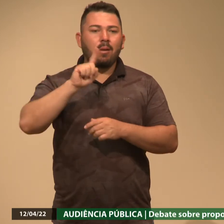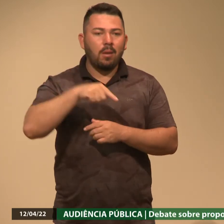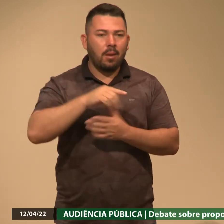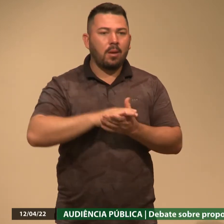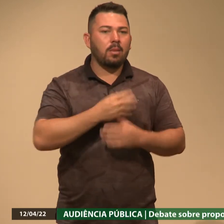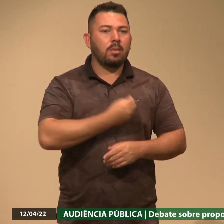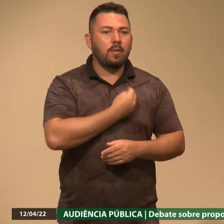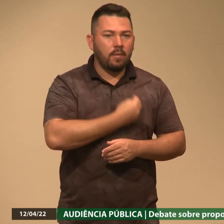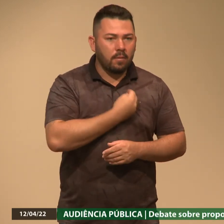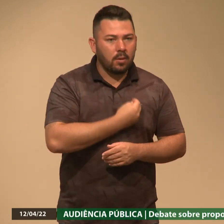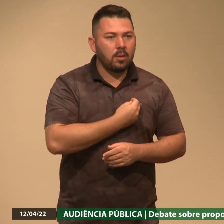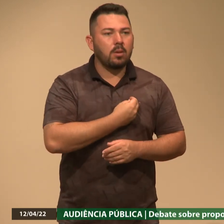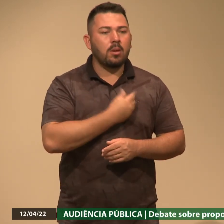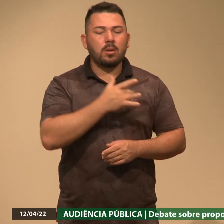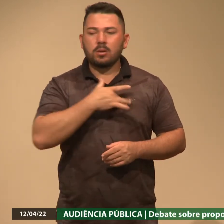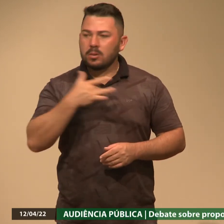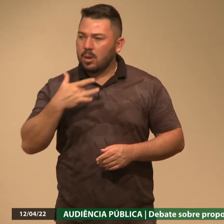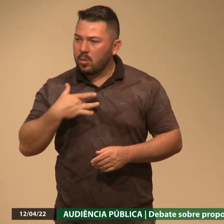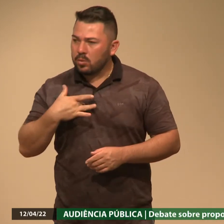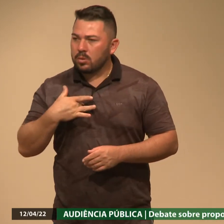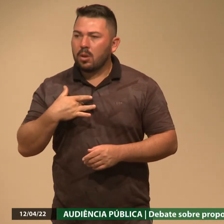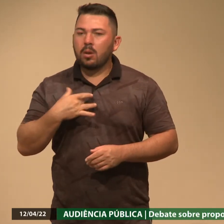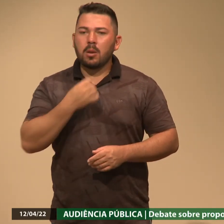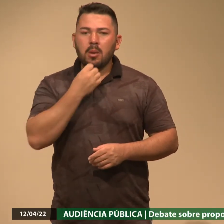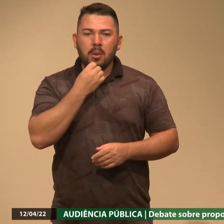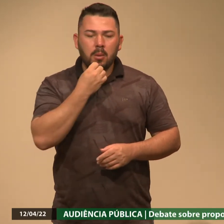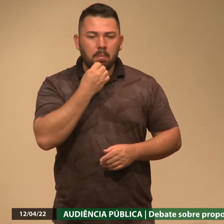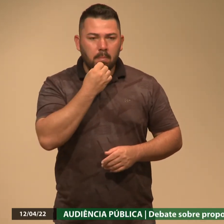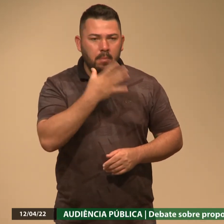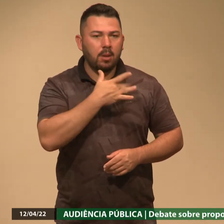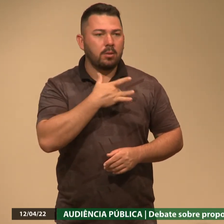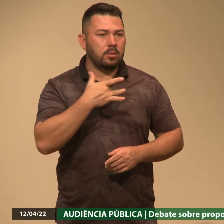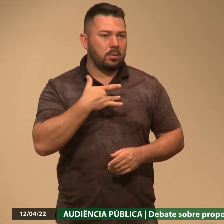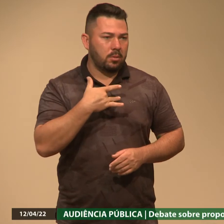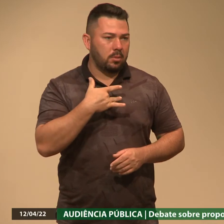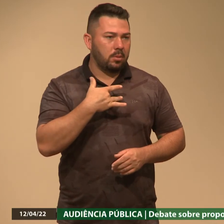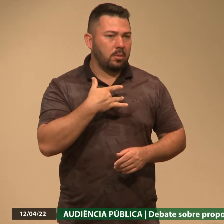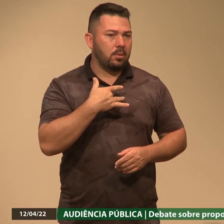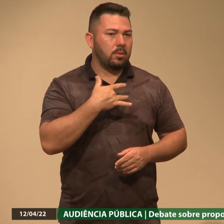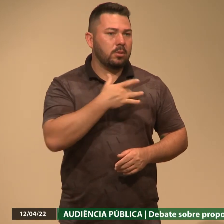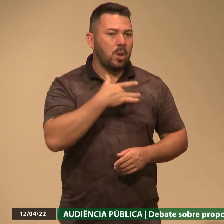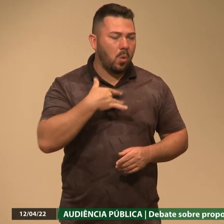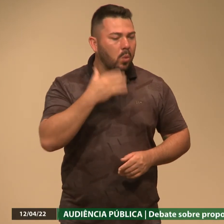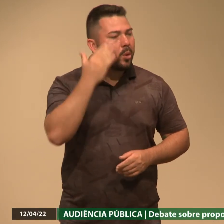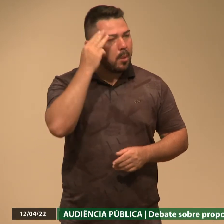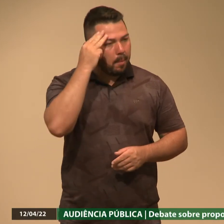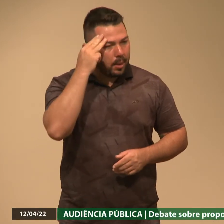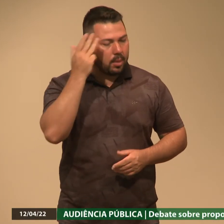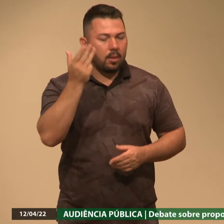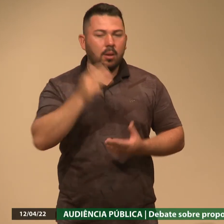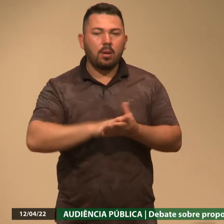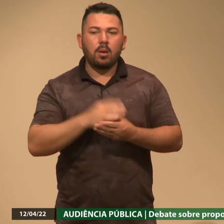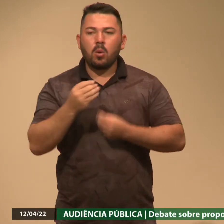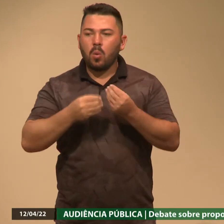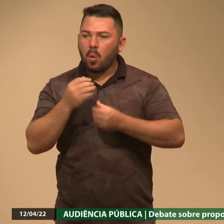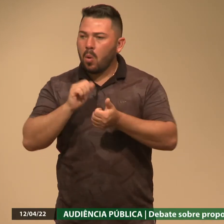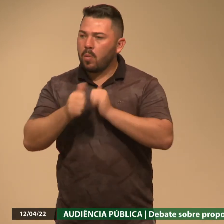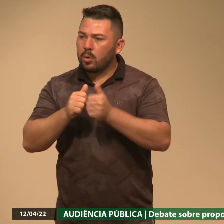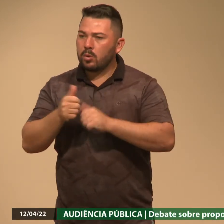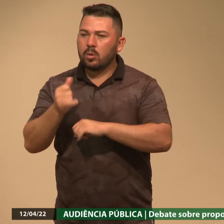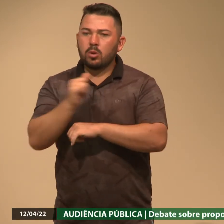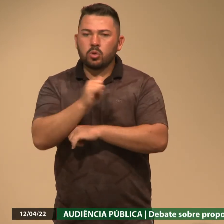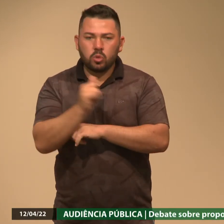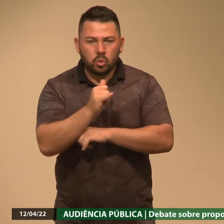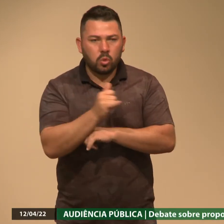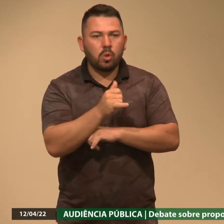sinônimo de vida é sinônimo de saúde de pensar e de saúde mental eu como atleta e como